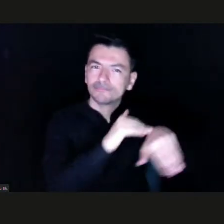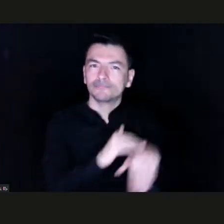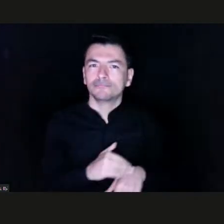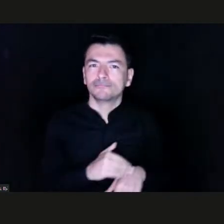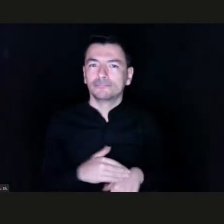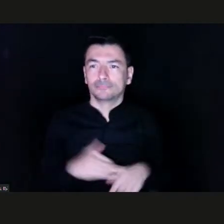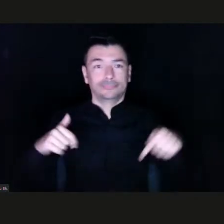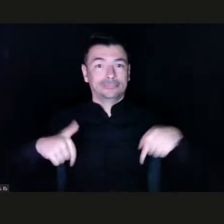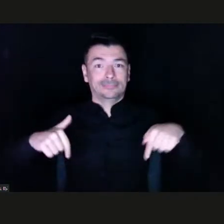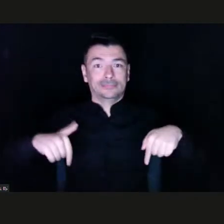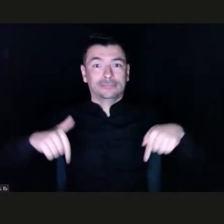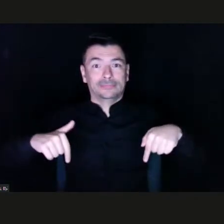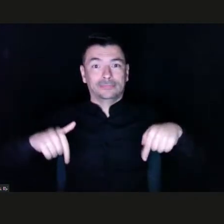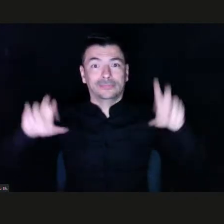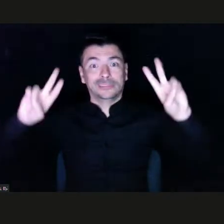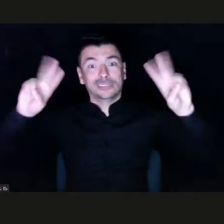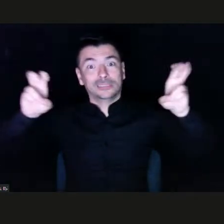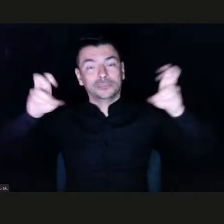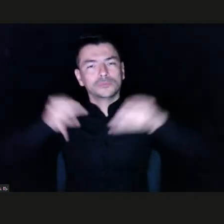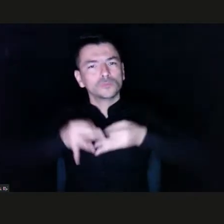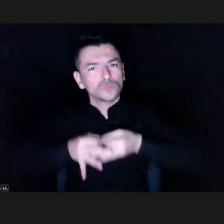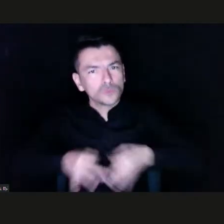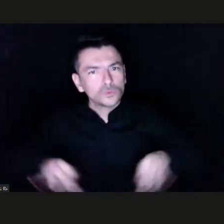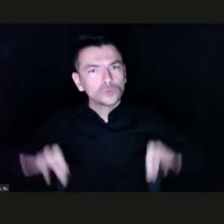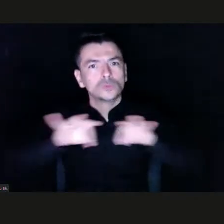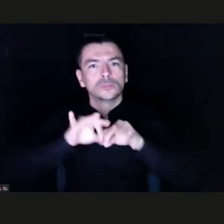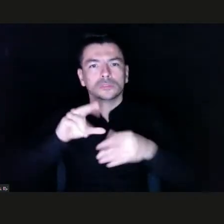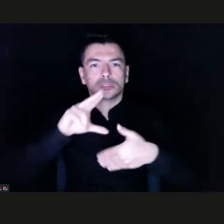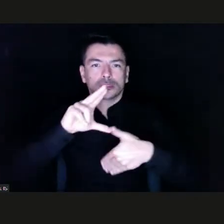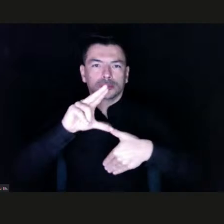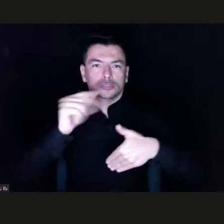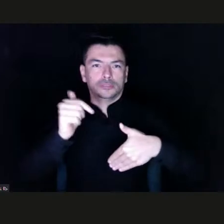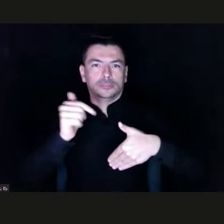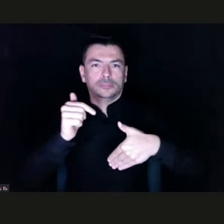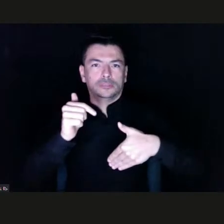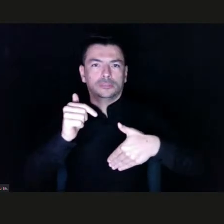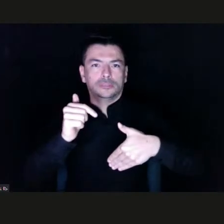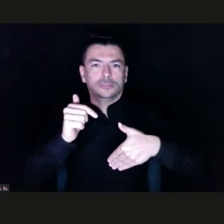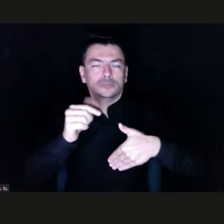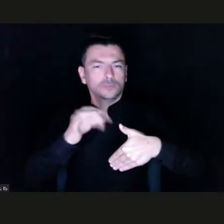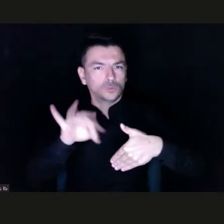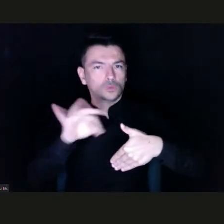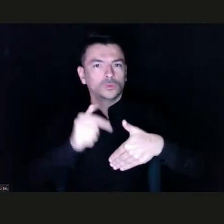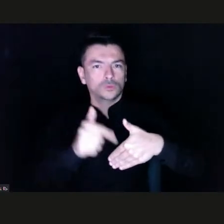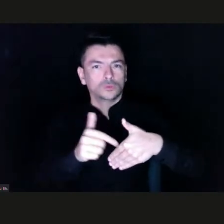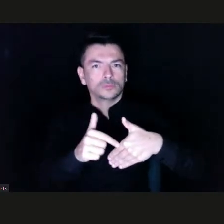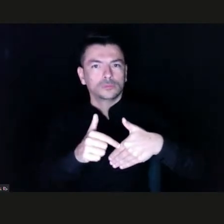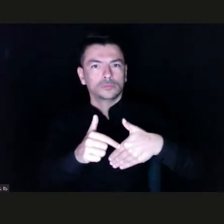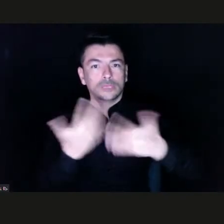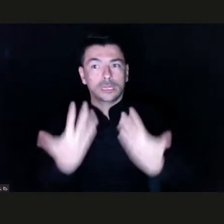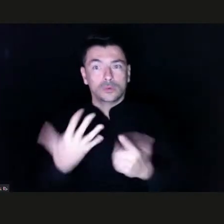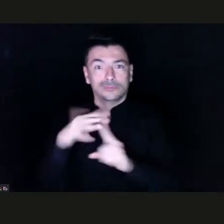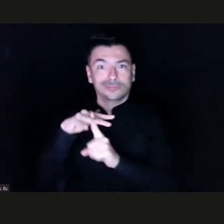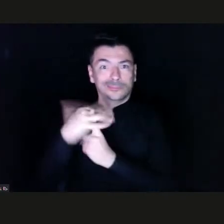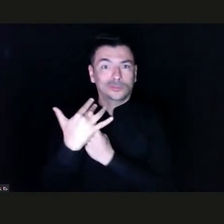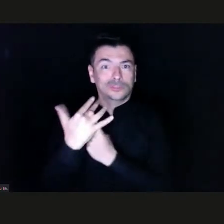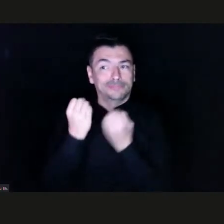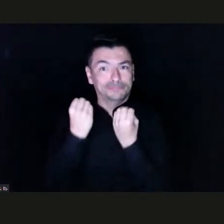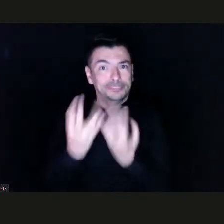Latina y el Caribe en esta coyuntura, puesto que la reciente